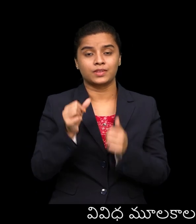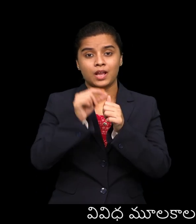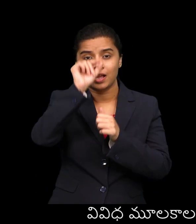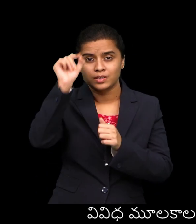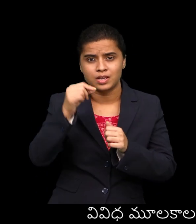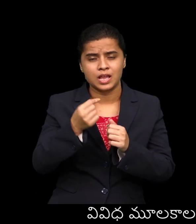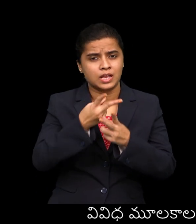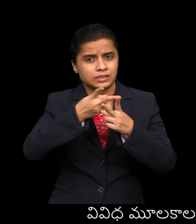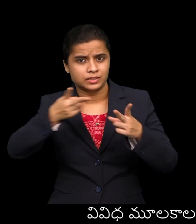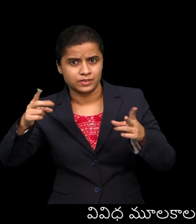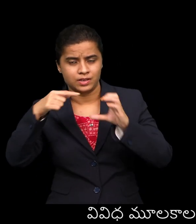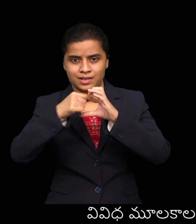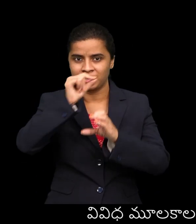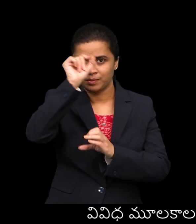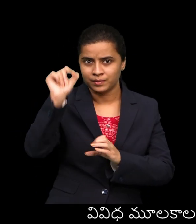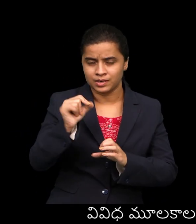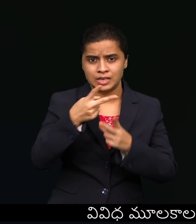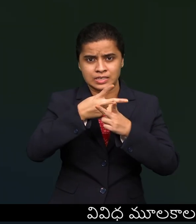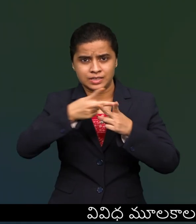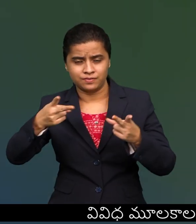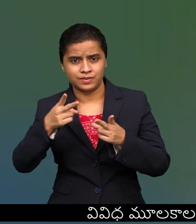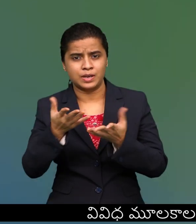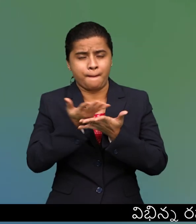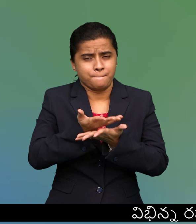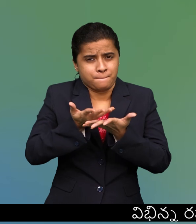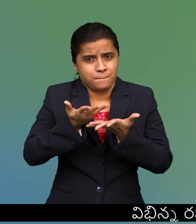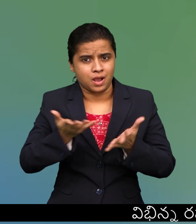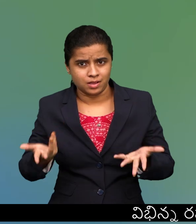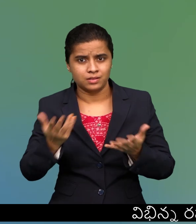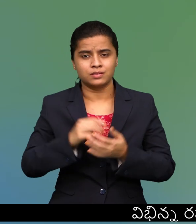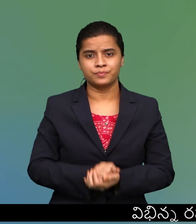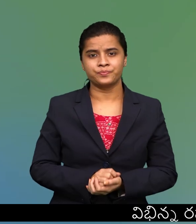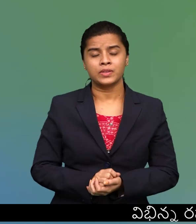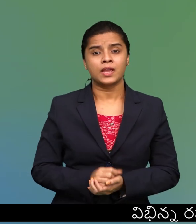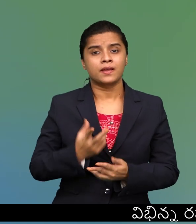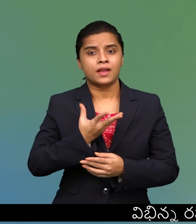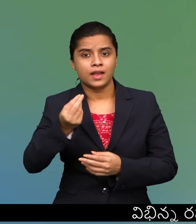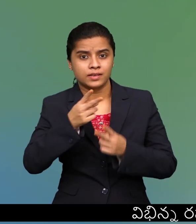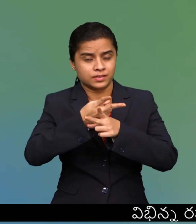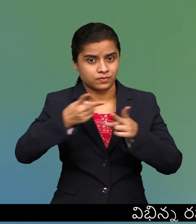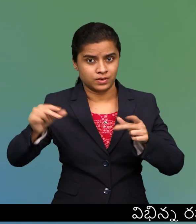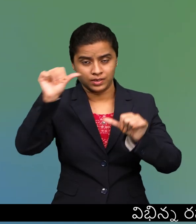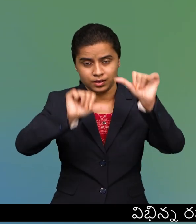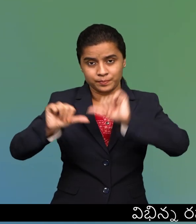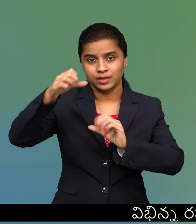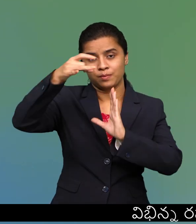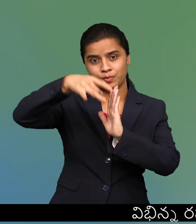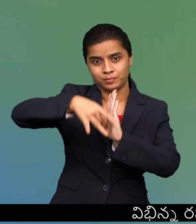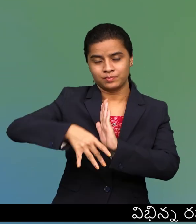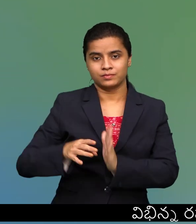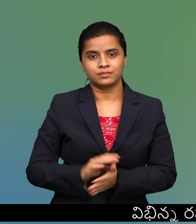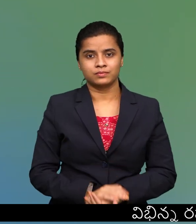వివిధ మూలకాల పరమాణువులు వేర్వేరు ద్రవ్యరాశి మరియు విభిన్న రసాయన లక్షణాలను కలిగి ఉంటాయి.